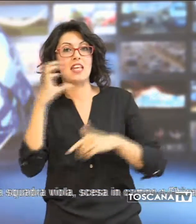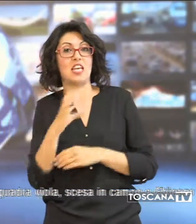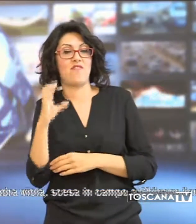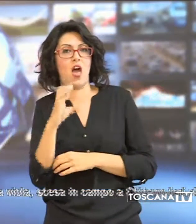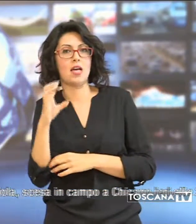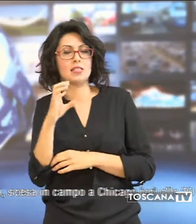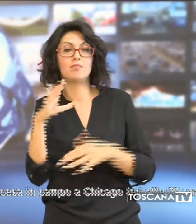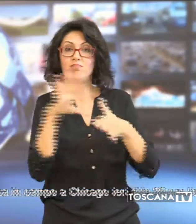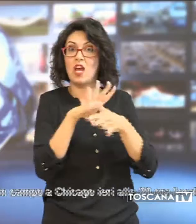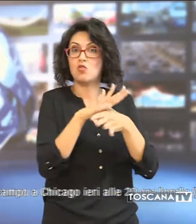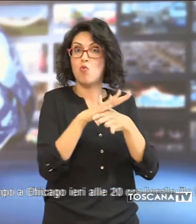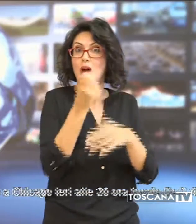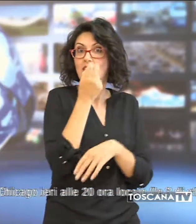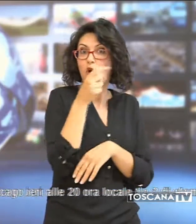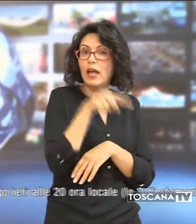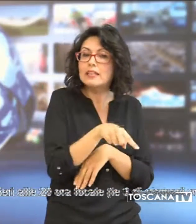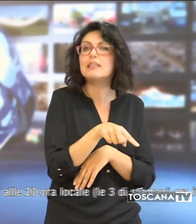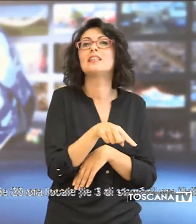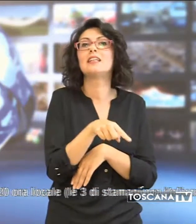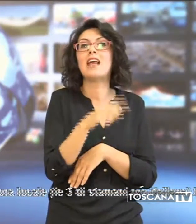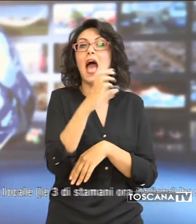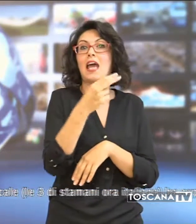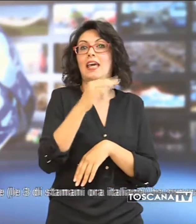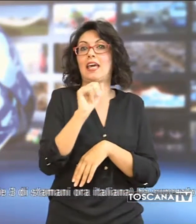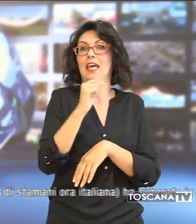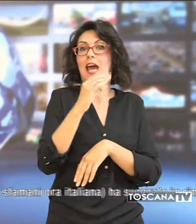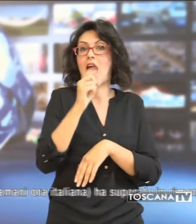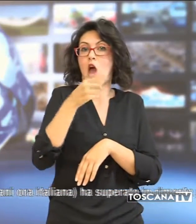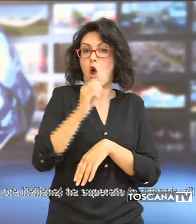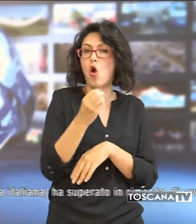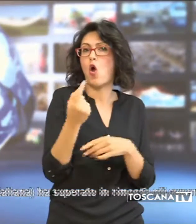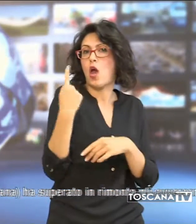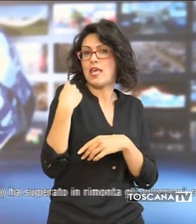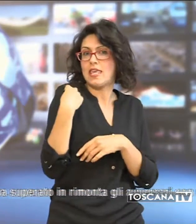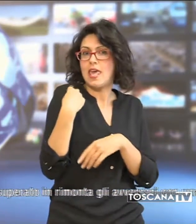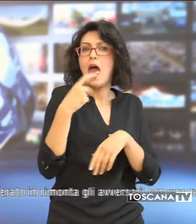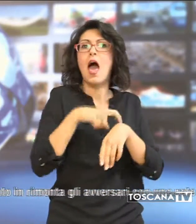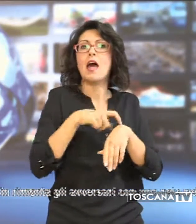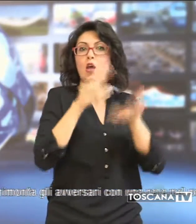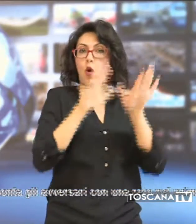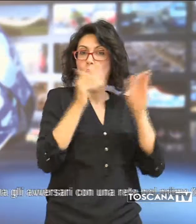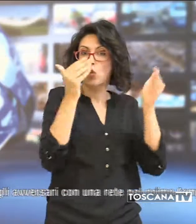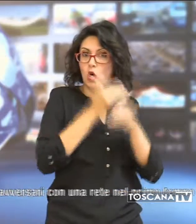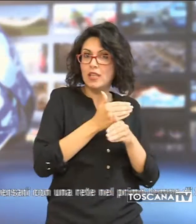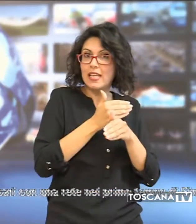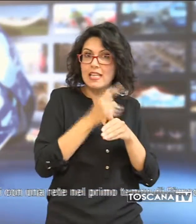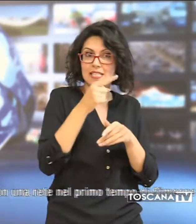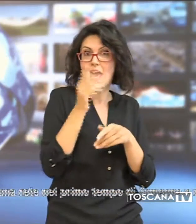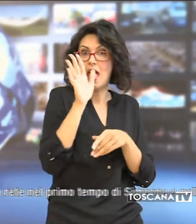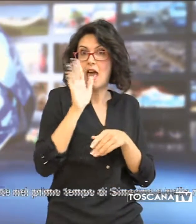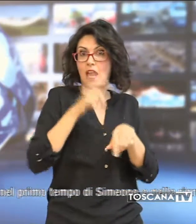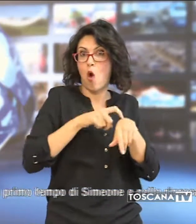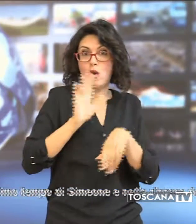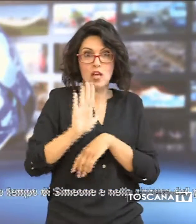La squadra viola, scesa in campo a Chicago ieri alle 20, ora locale, le tre di stamani